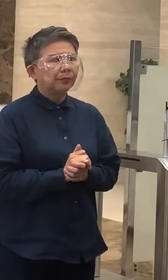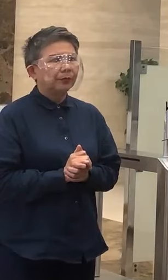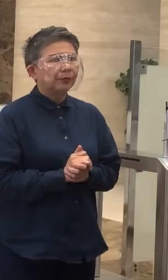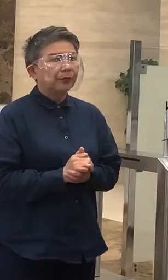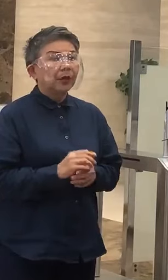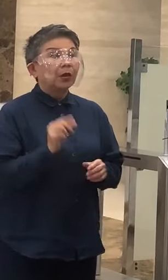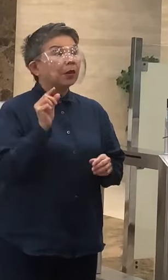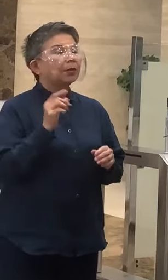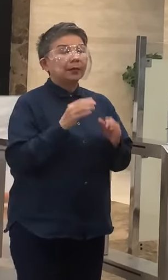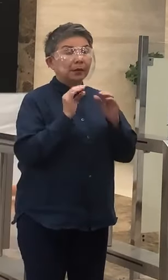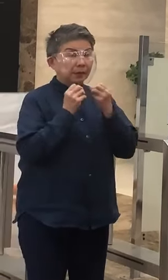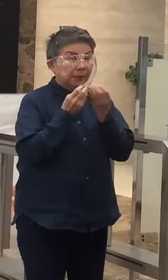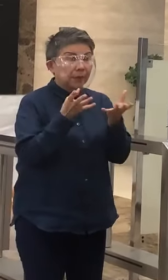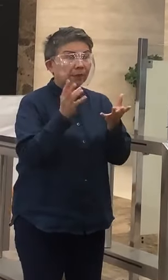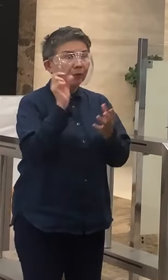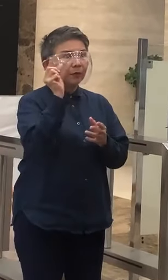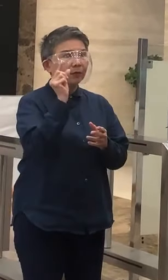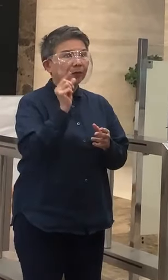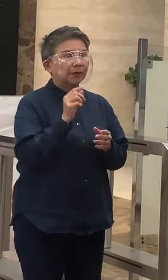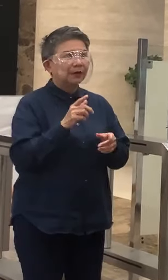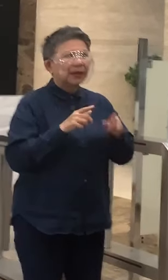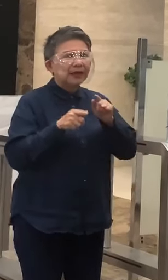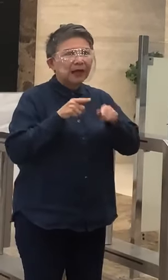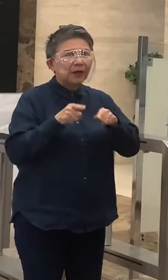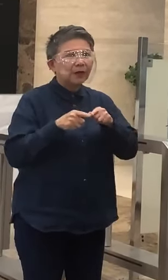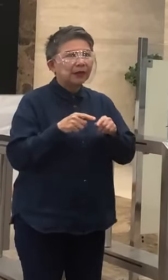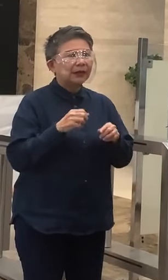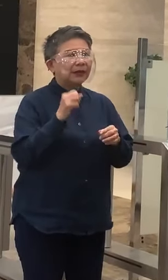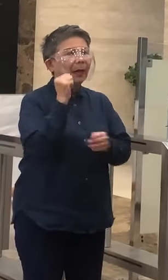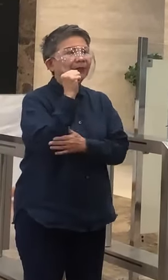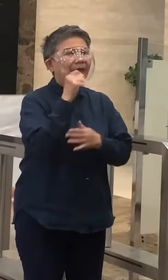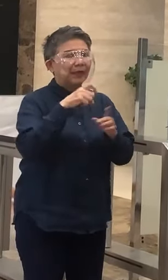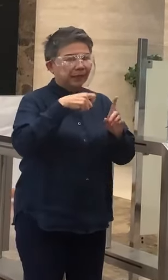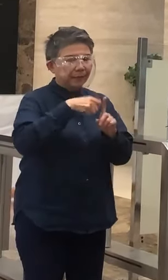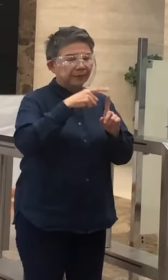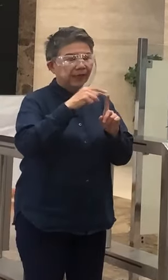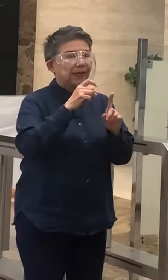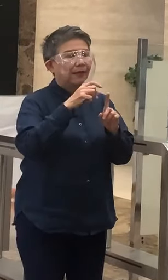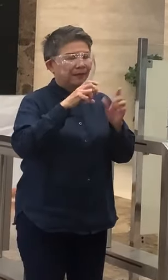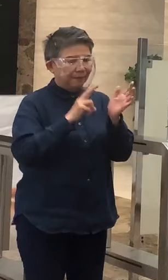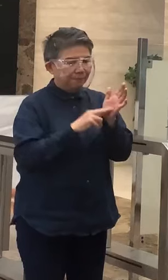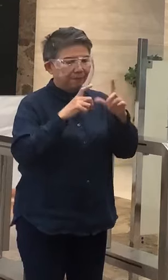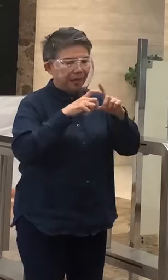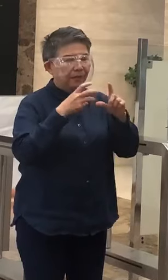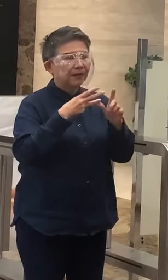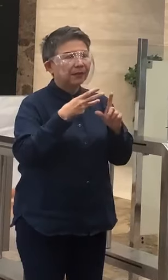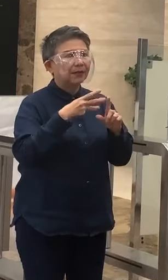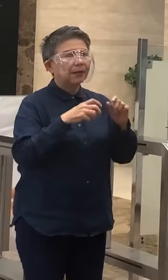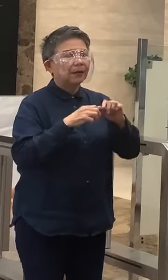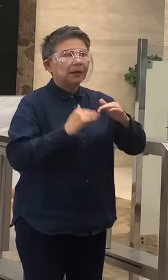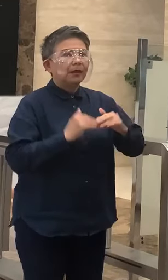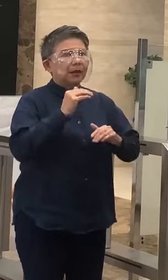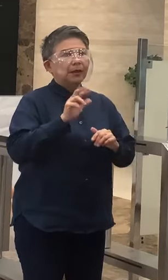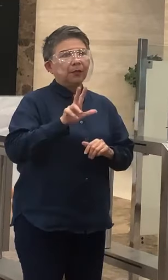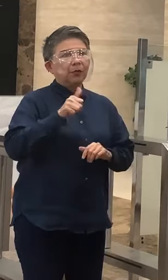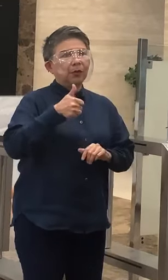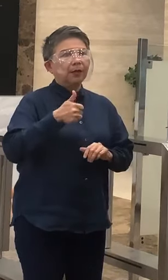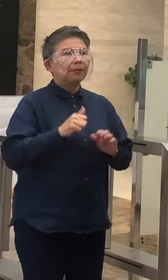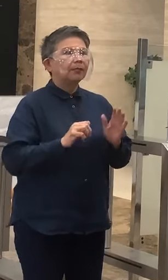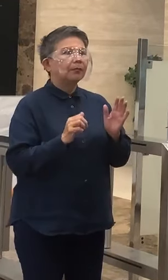Syahrur brand gangguan Kamtibmas mengalami kenaikan sebanyak 36